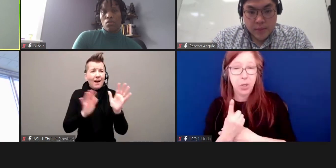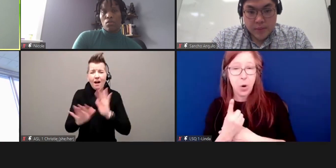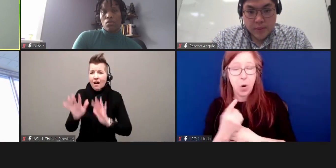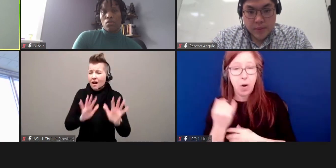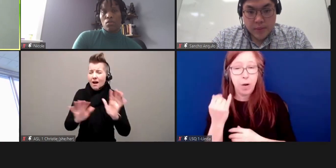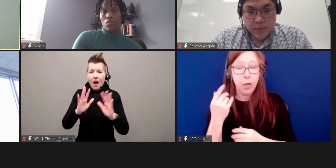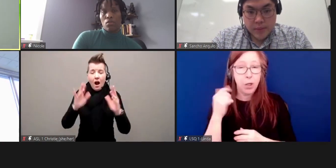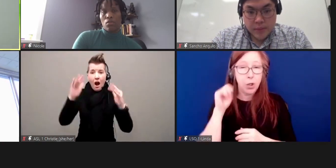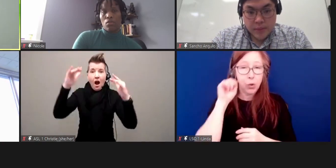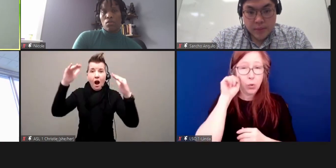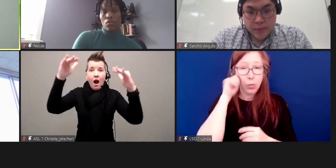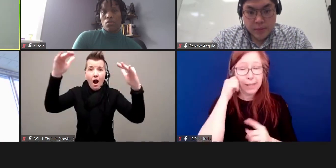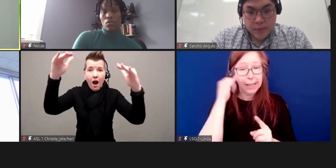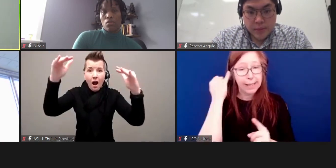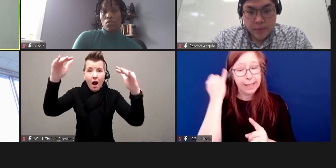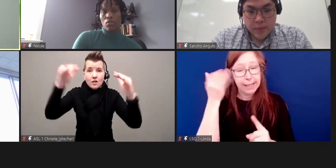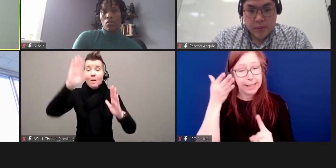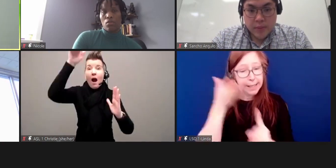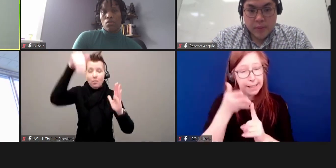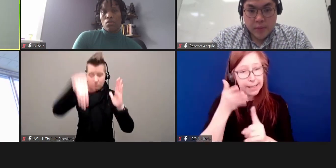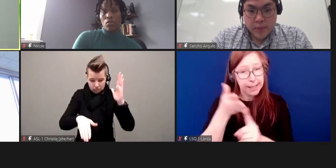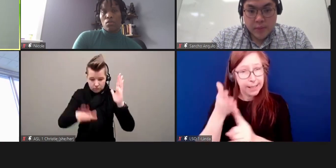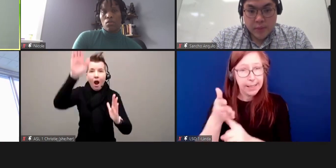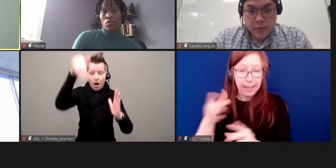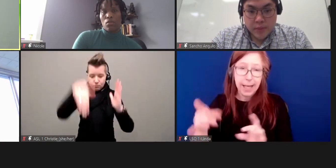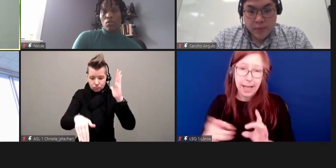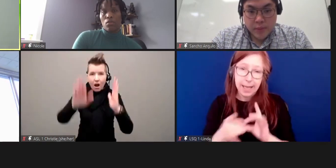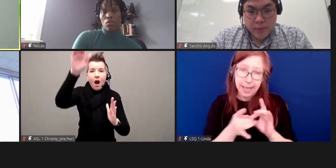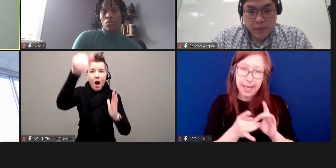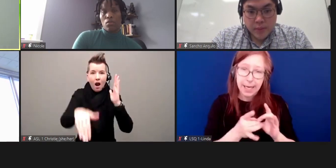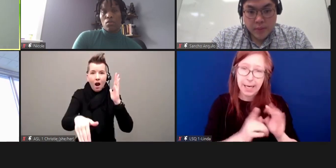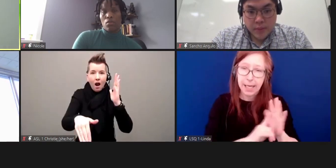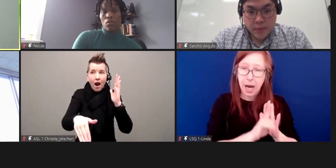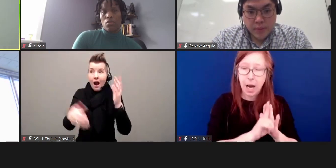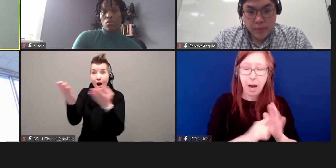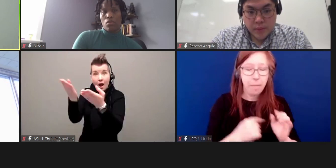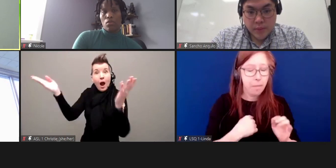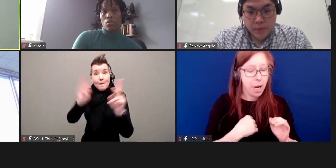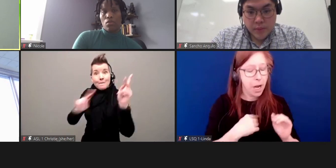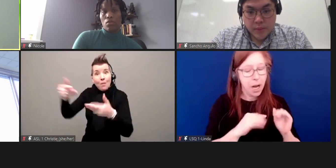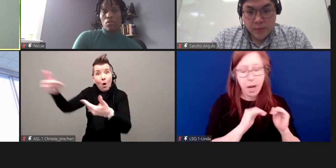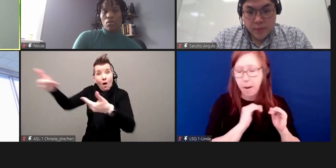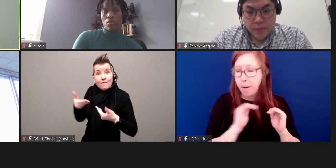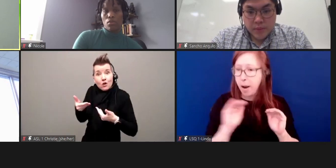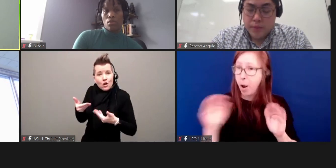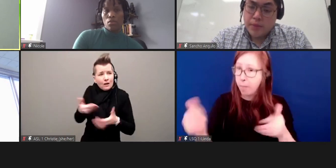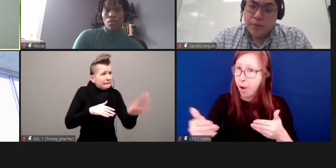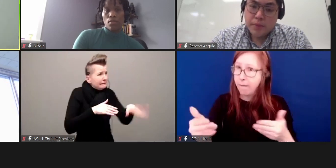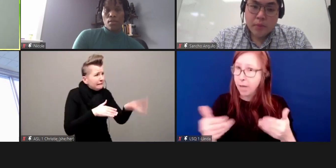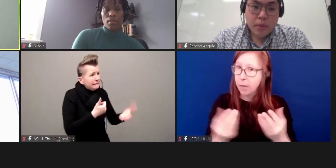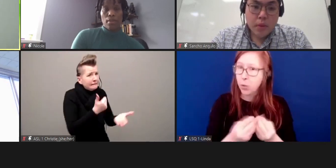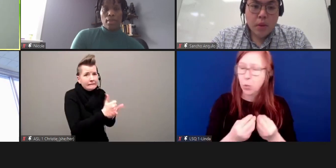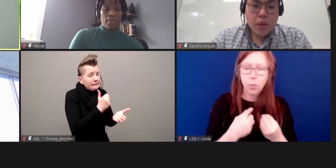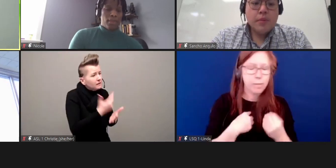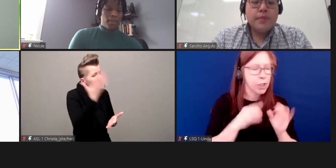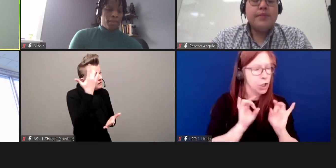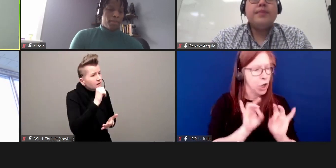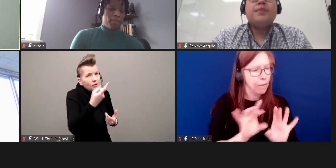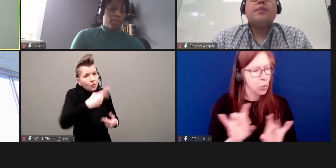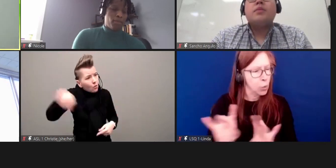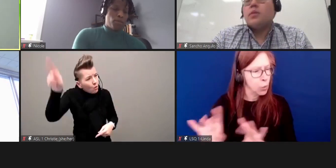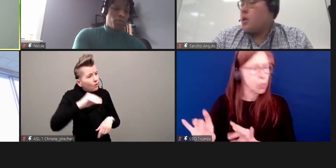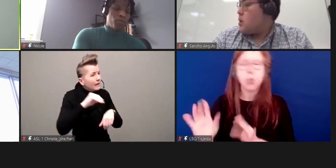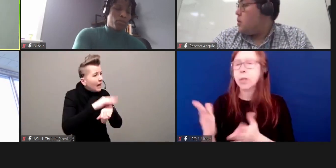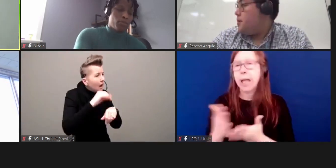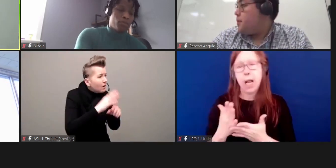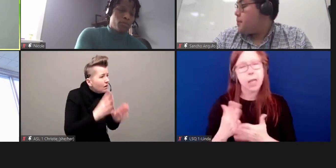à ces états, mais je refusais l'aide. On m'offrait de l'aide. On m'offrait